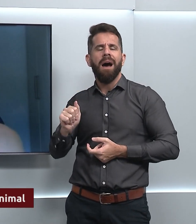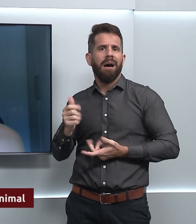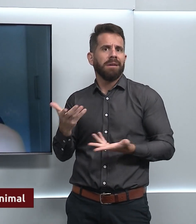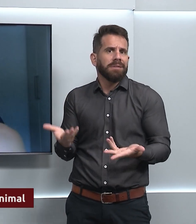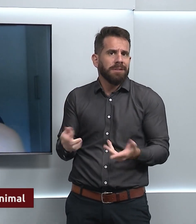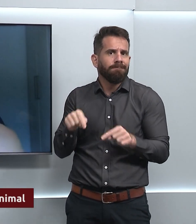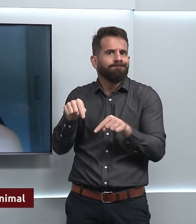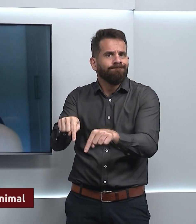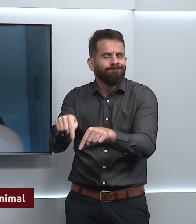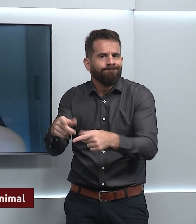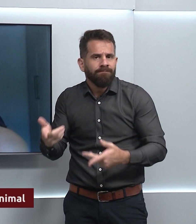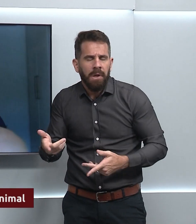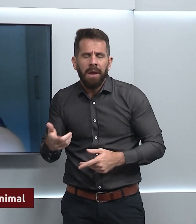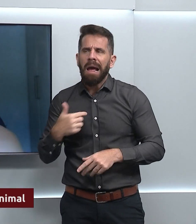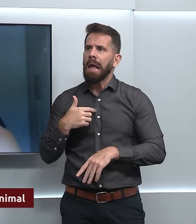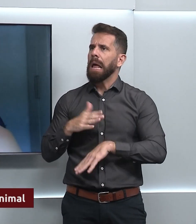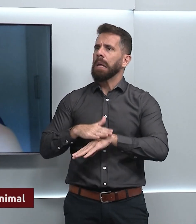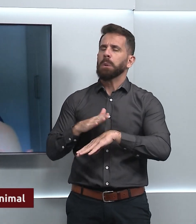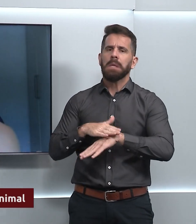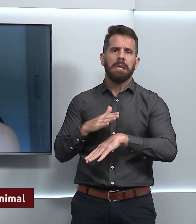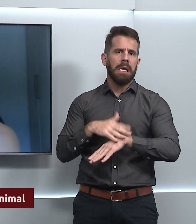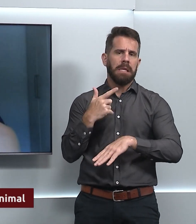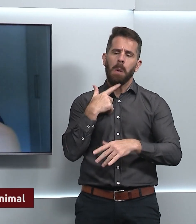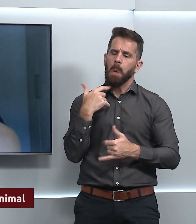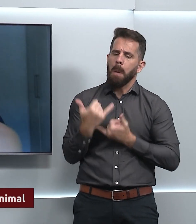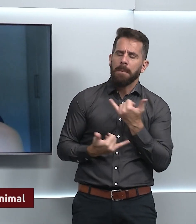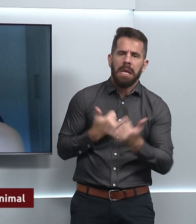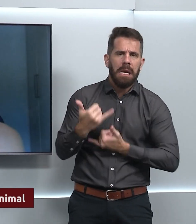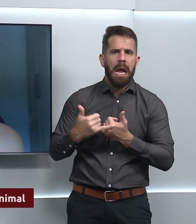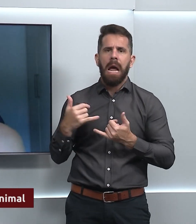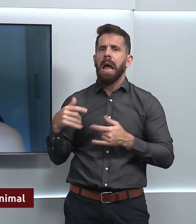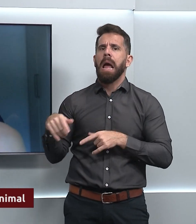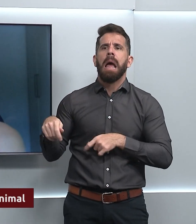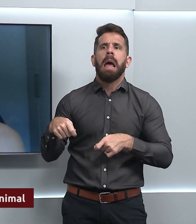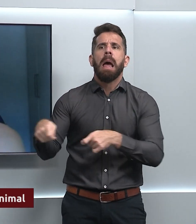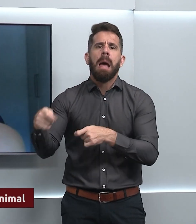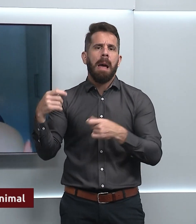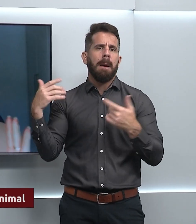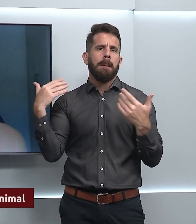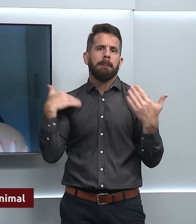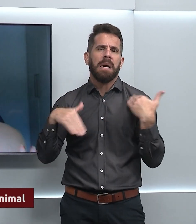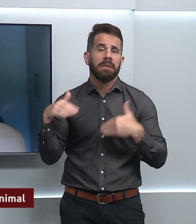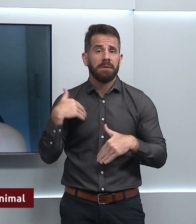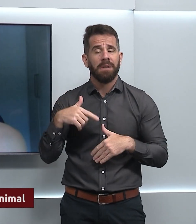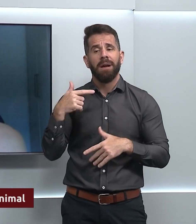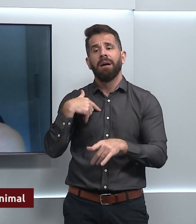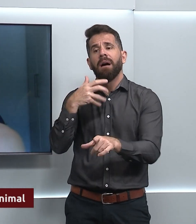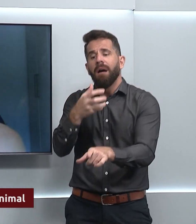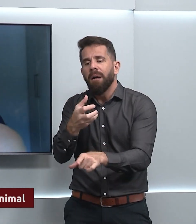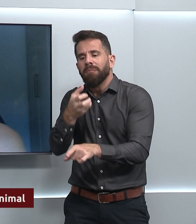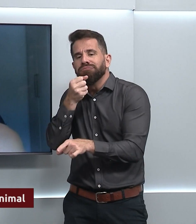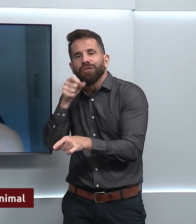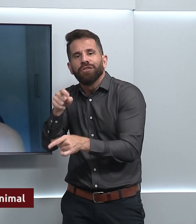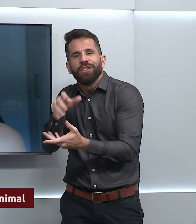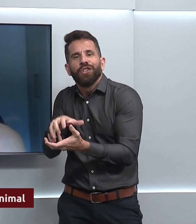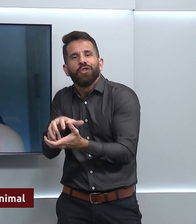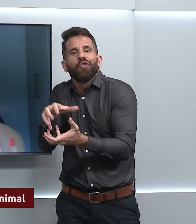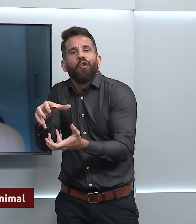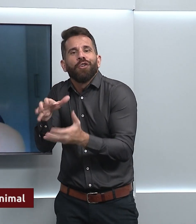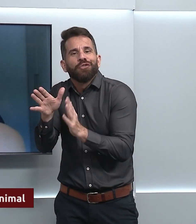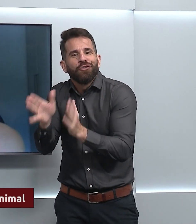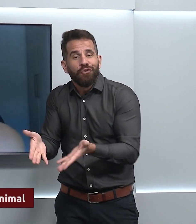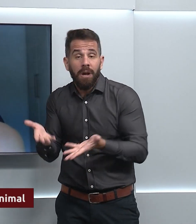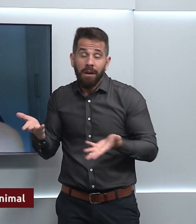Eu não tenho tempo de brincar, não tenho tempo de passear. Adote um animal idoso. Então, assim, observar quais são os requisitos que sua